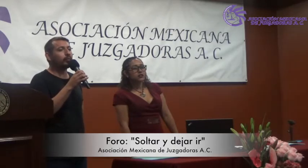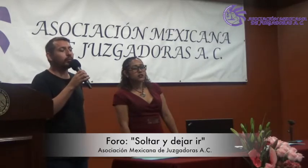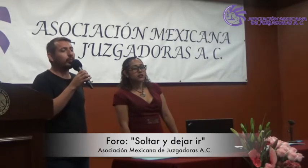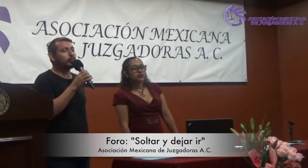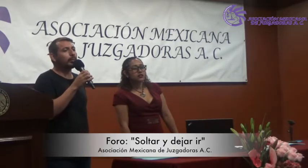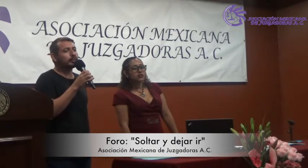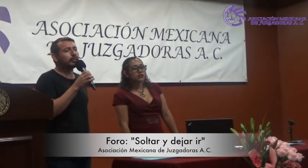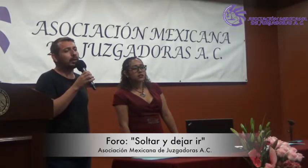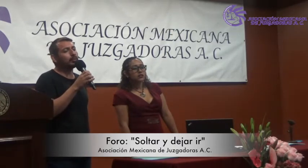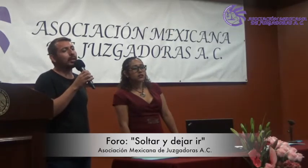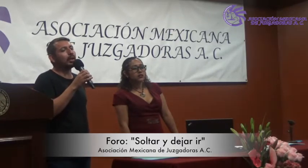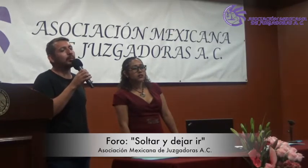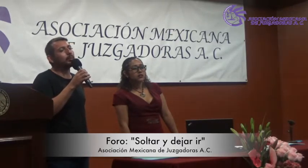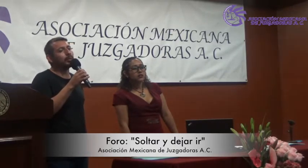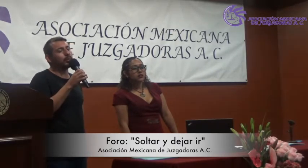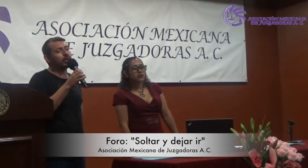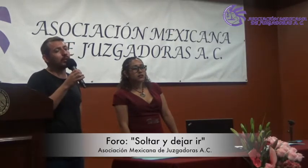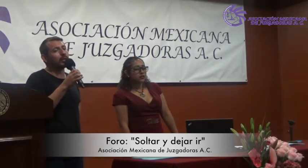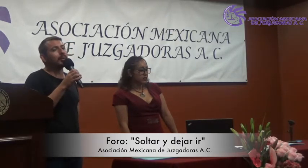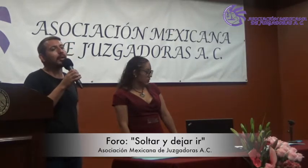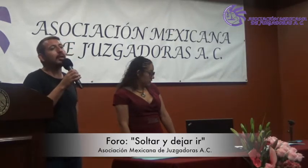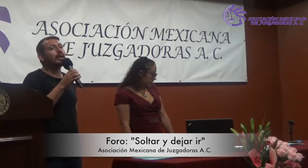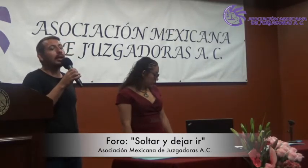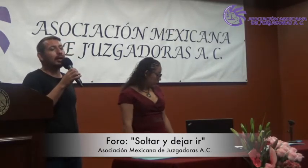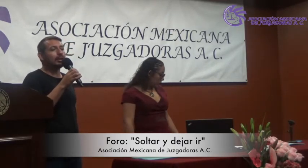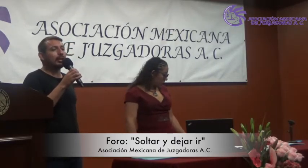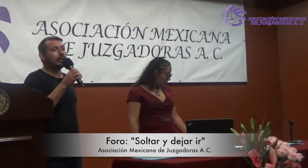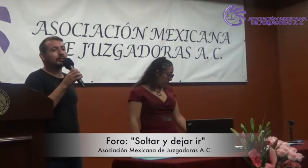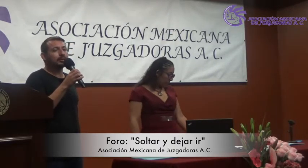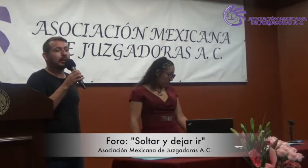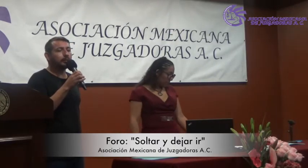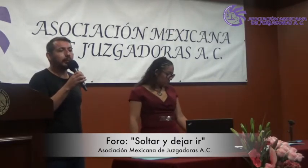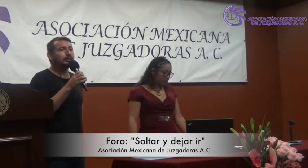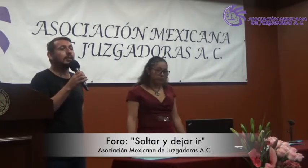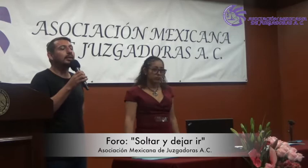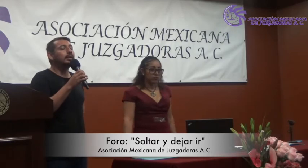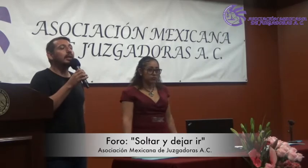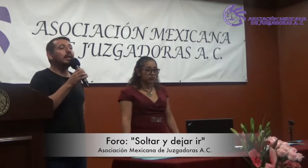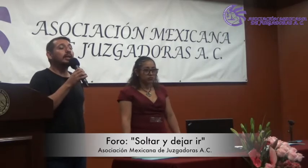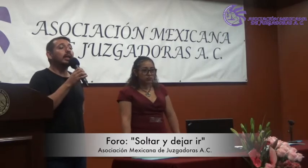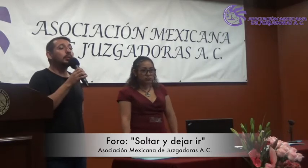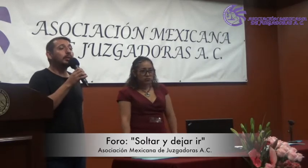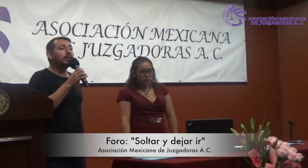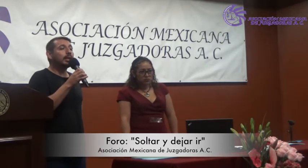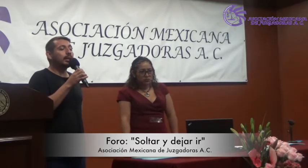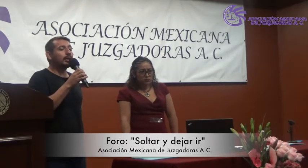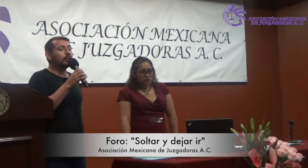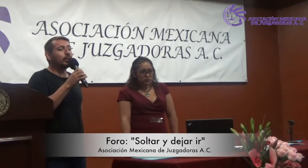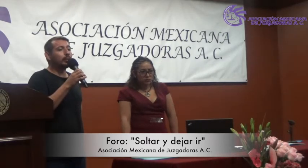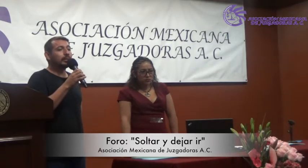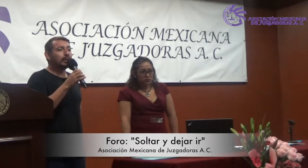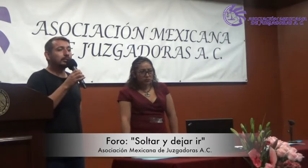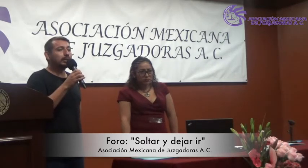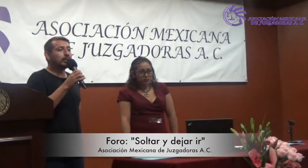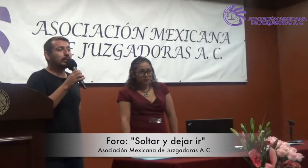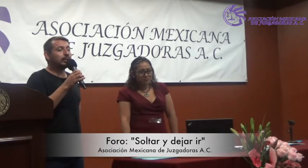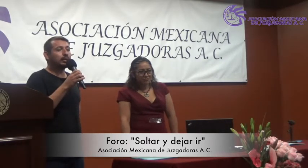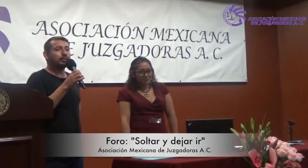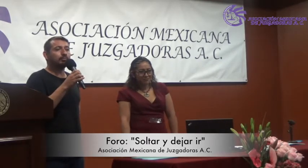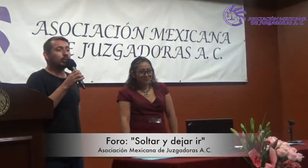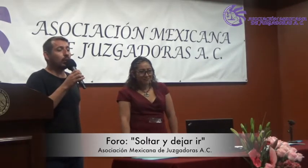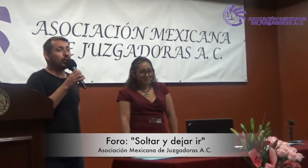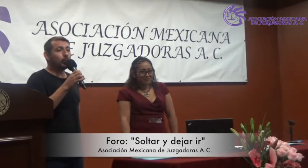ella me avisó que iba a llegar el momento que ella iba a descansar en paz. Y llega un día que yo llego a mi casa